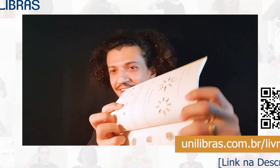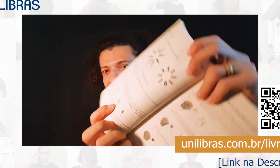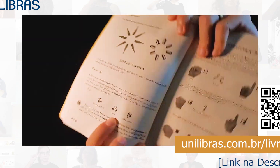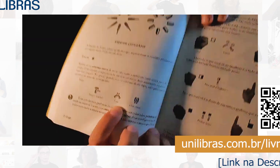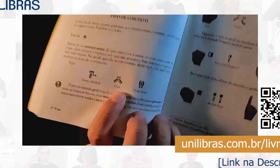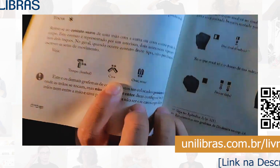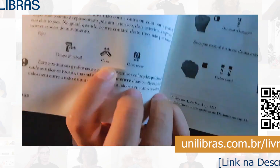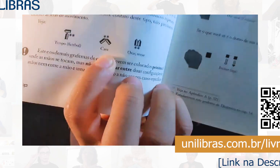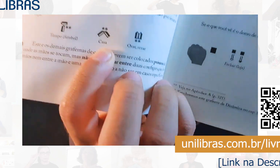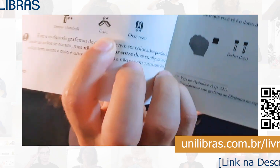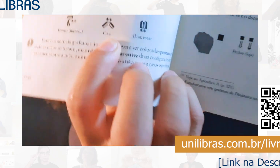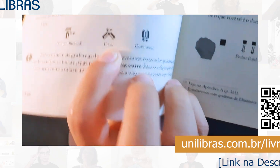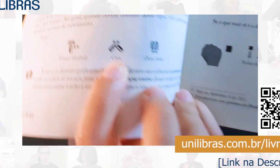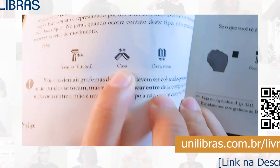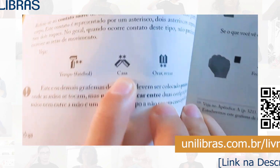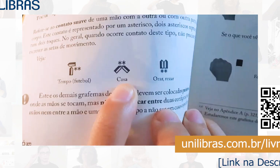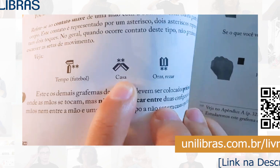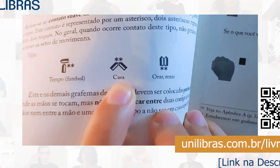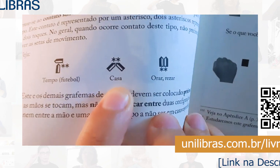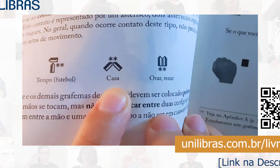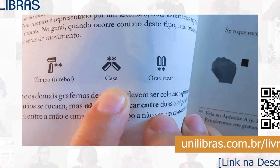ó.